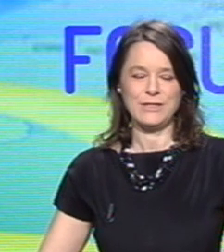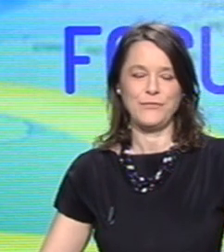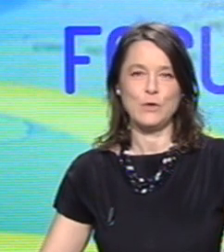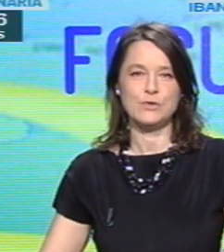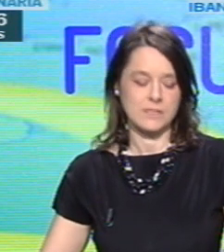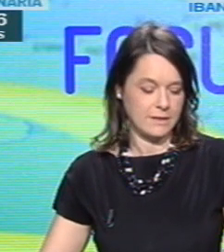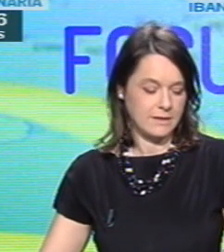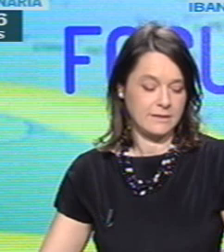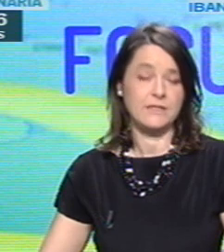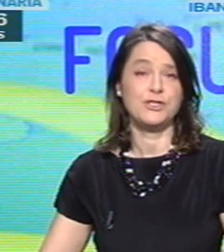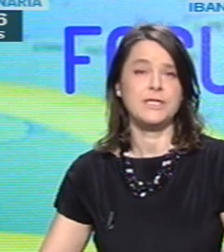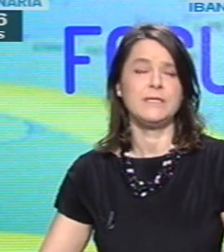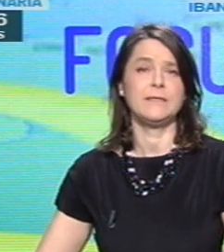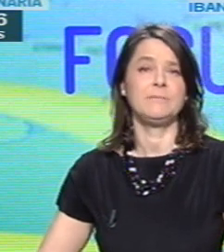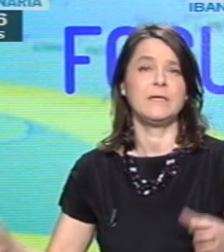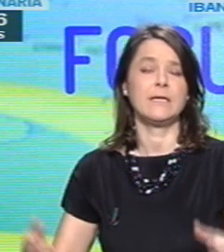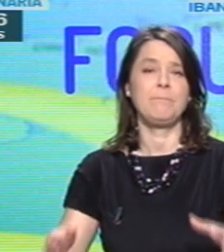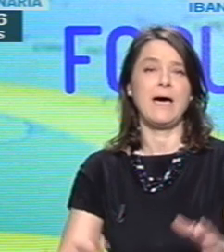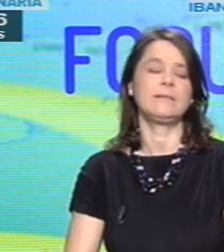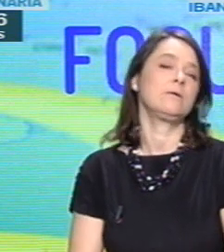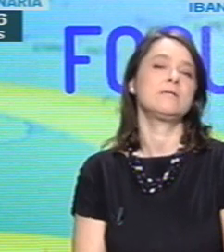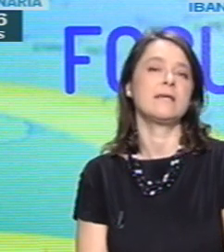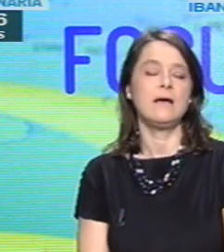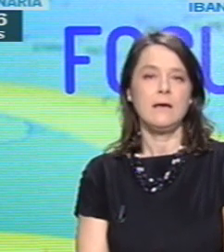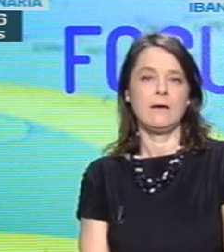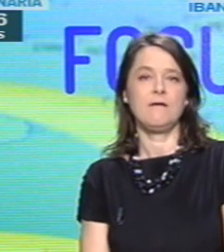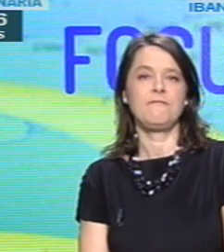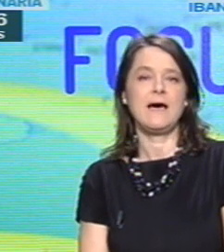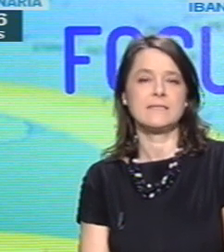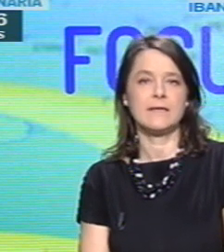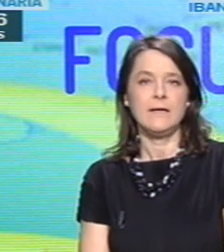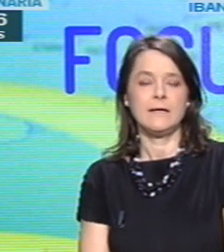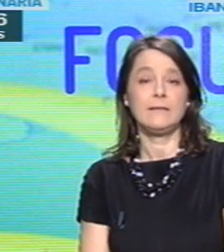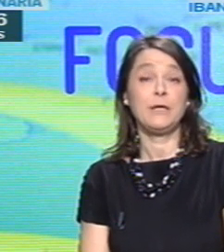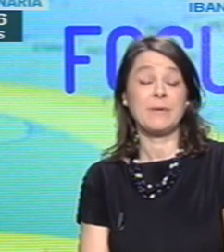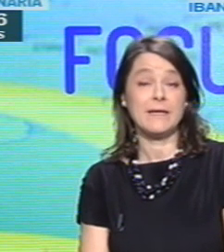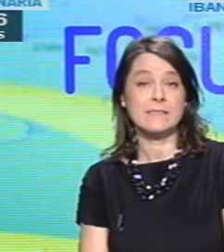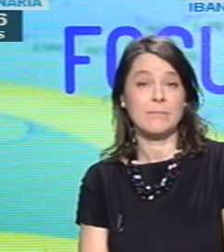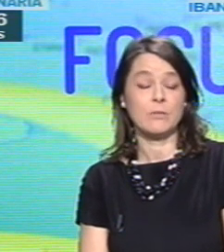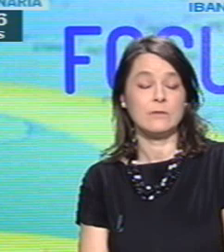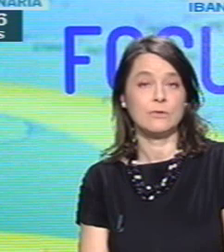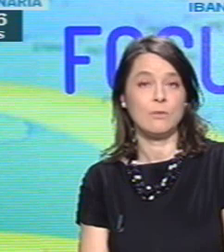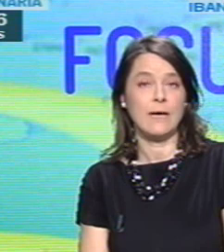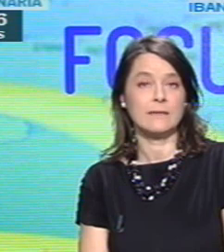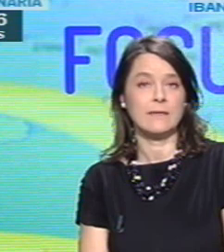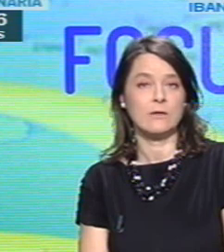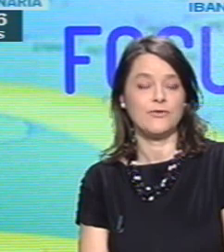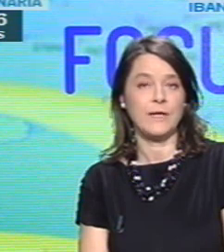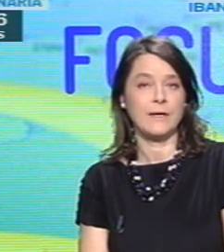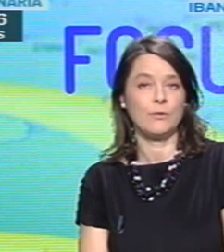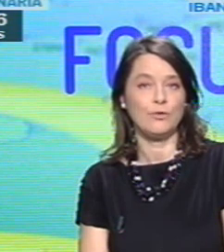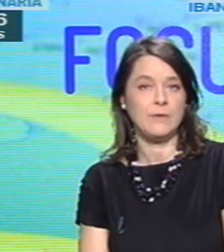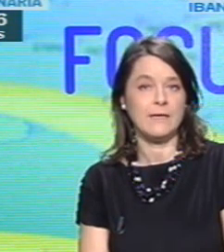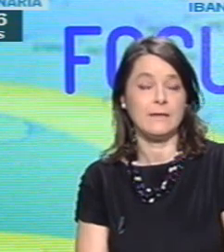Rieccoci in diretta a Focus TG. Riparte questa fase di ripresa per quanto riguarda la